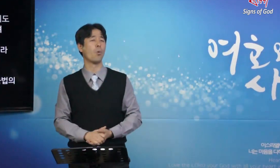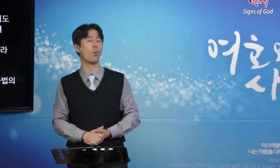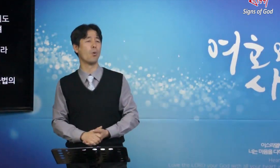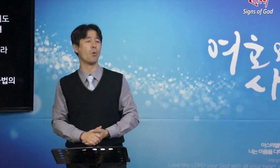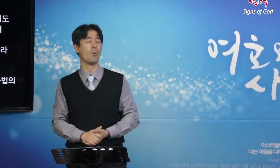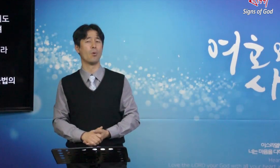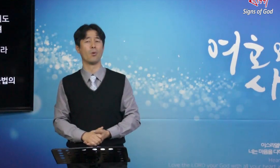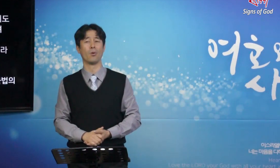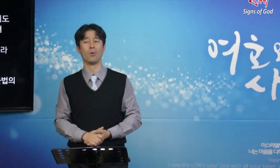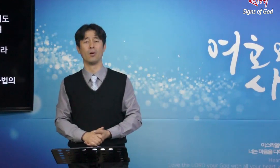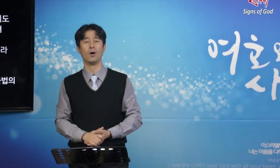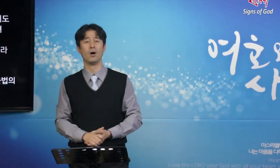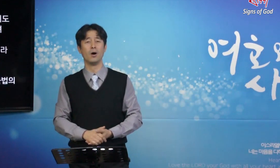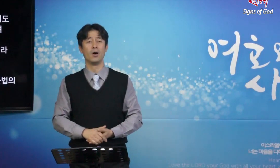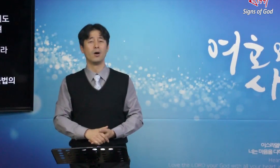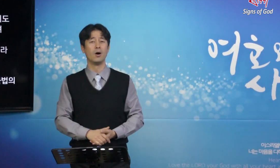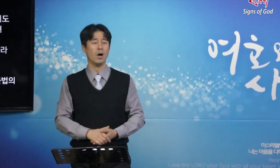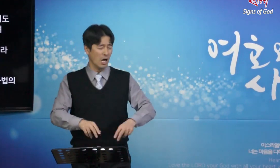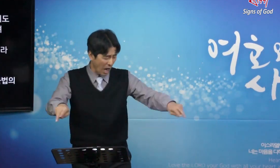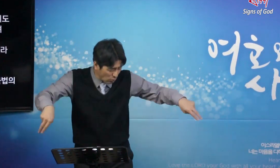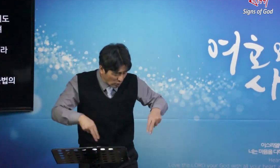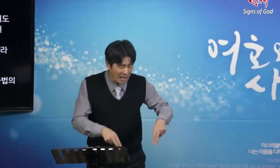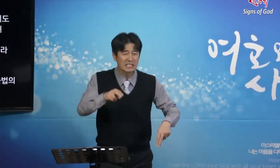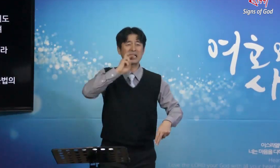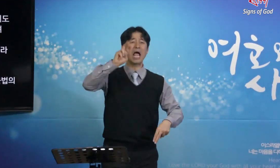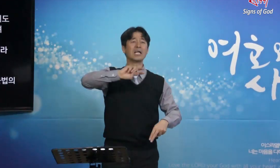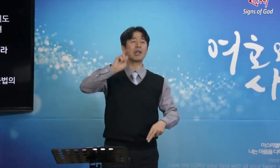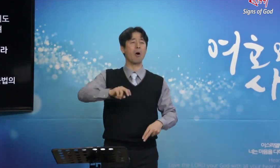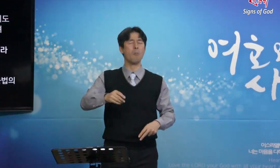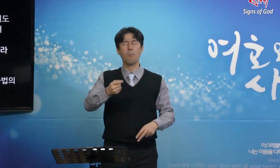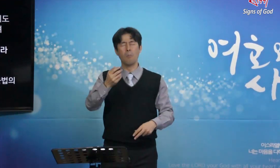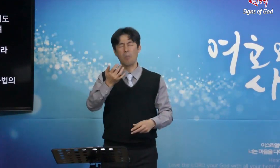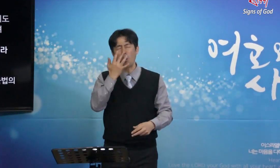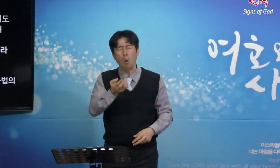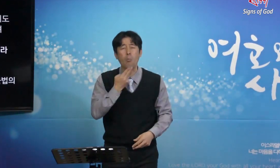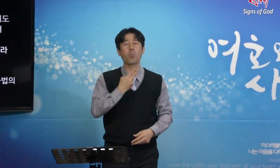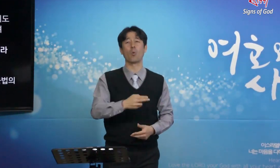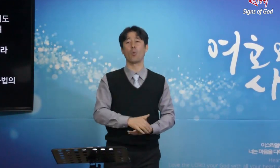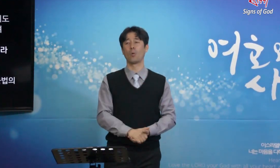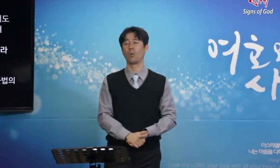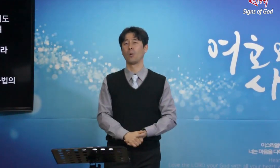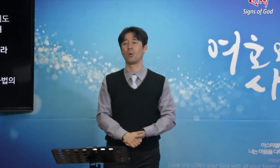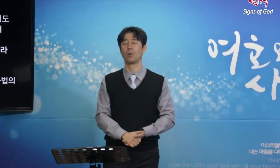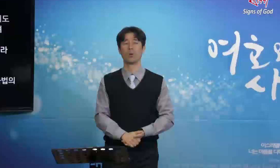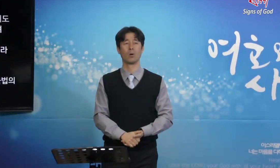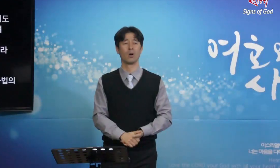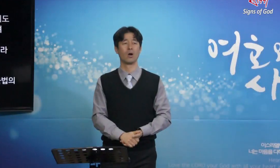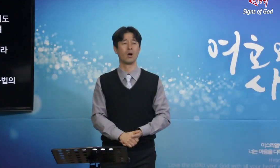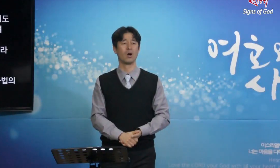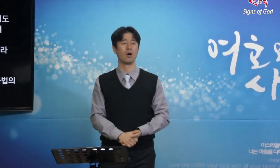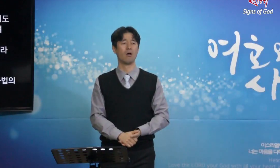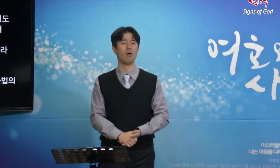목사님들, 섬기는 농인들이 많이 없고 같이 찬양하자 해도 같이